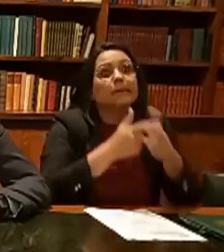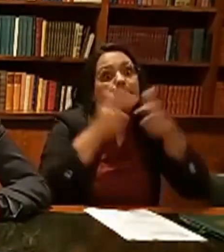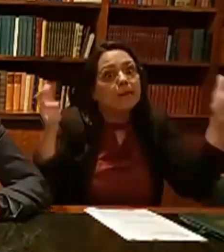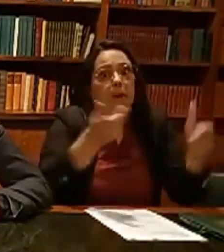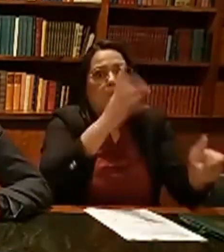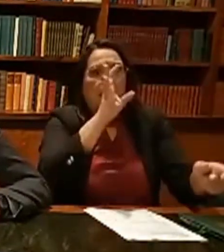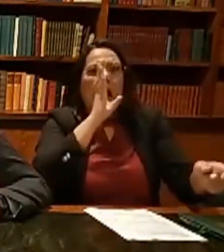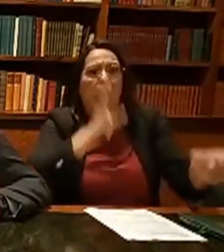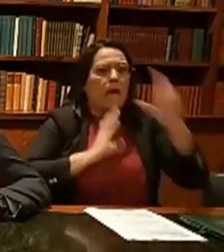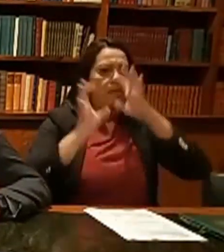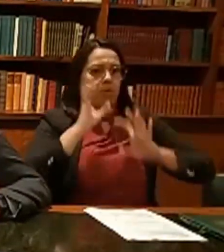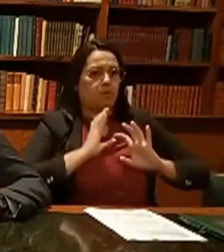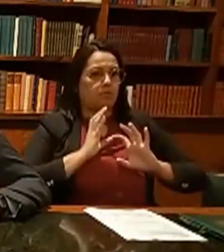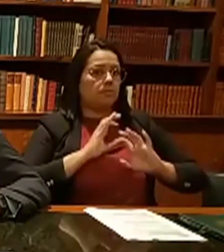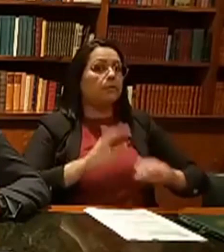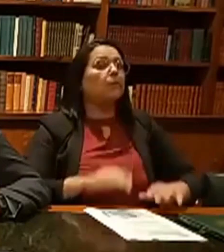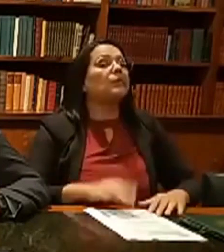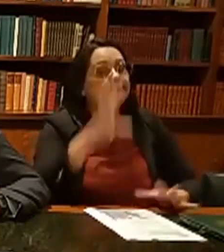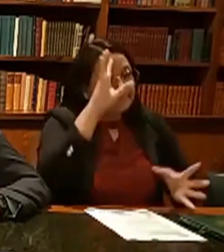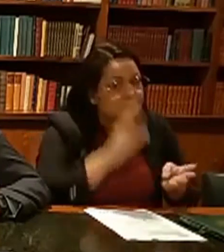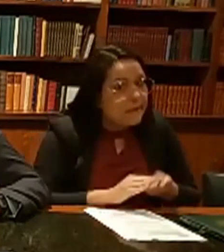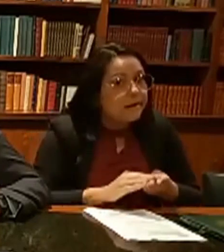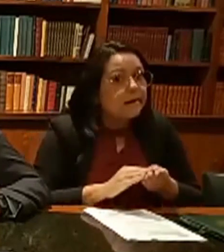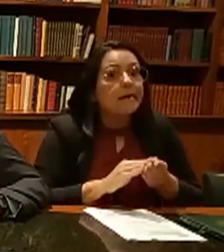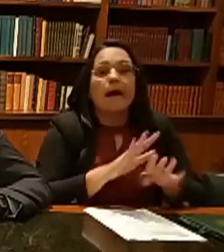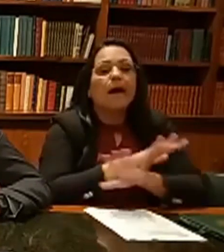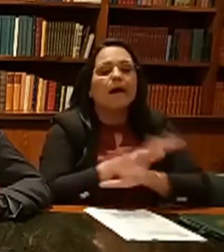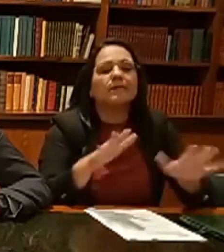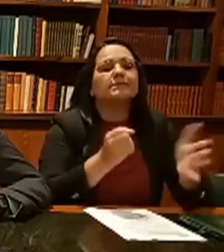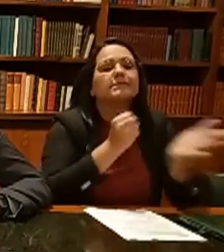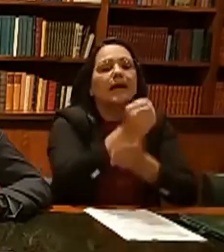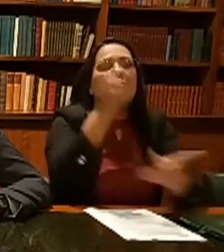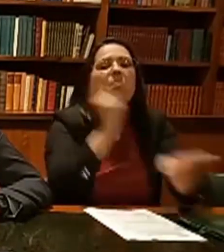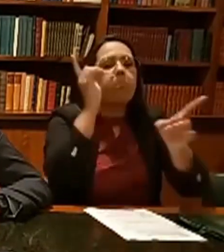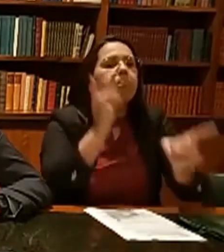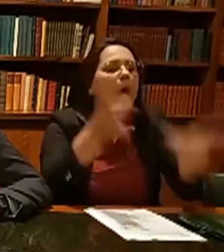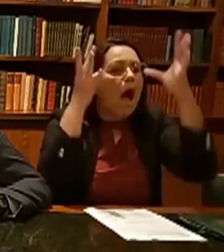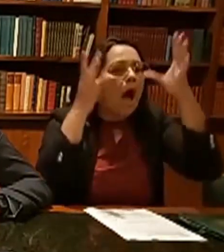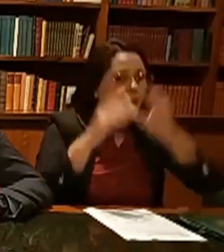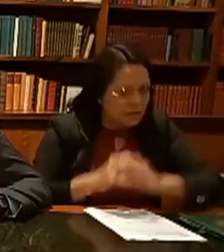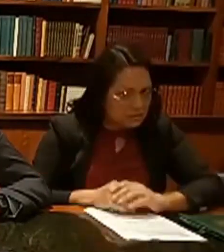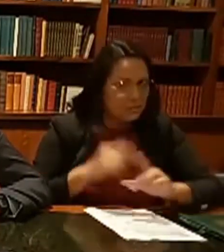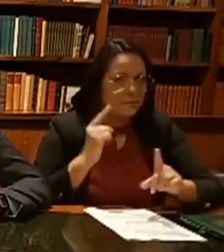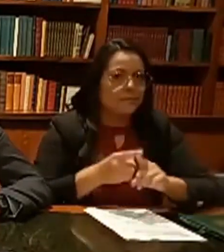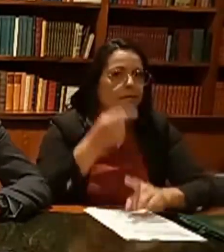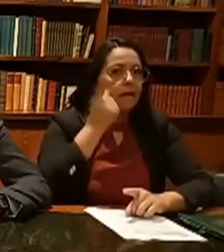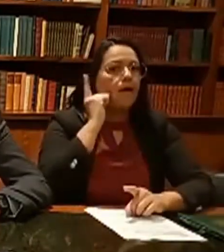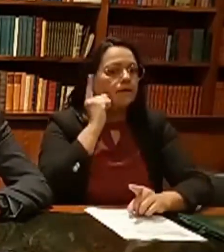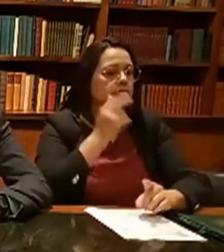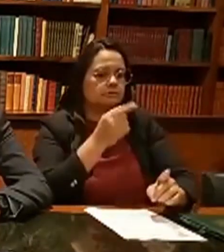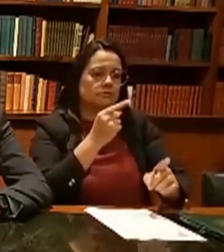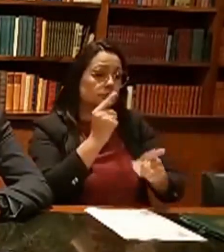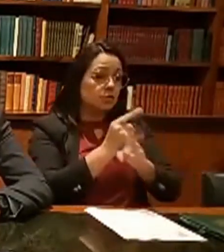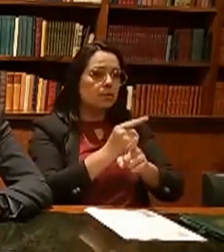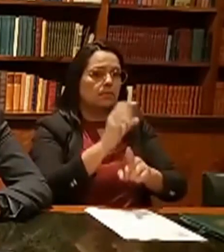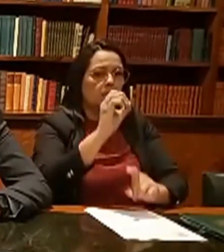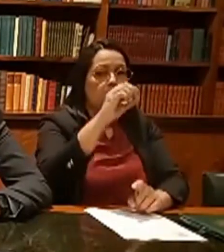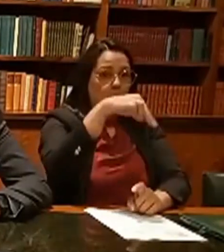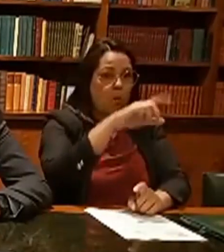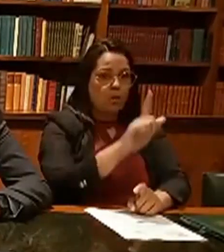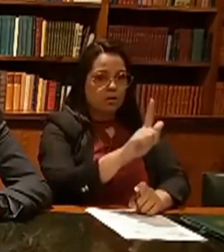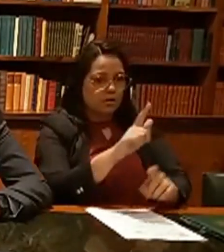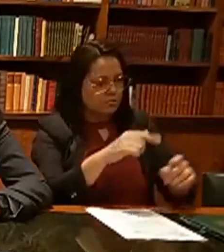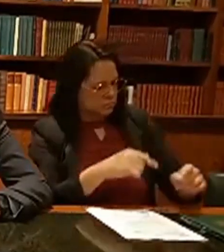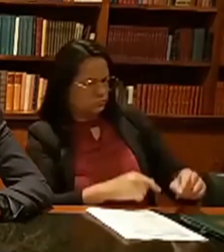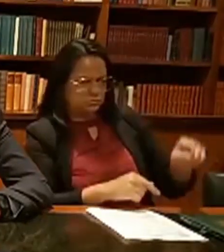a casa caiu eu caiu ontem vem caindo também porque ganharam provas pegaram conquistas inclusive vendendo